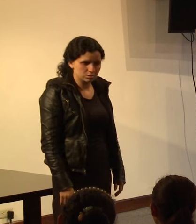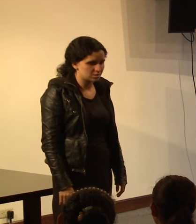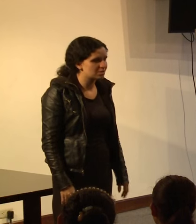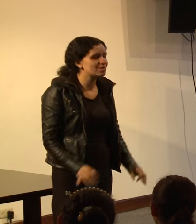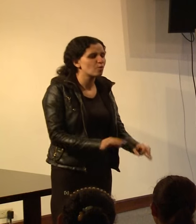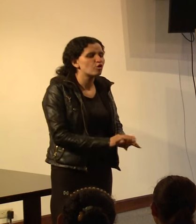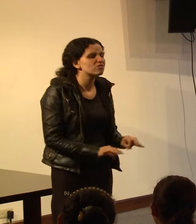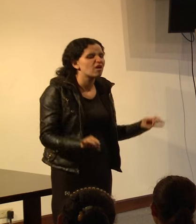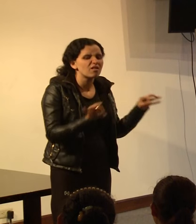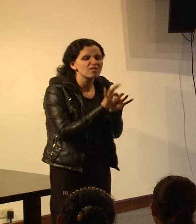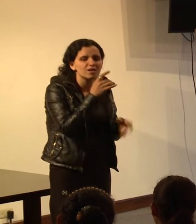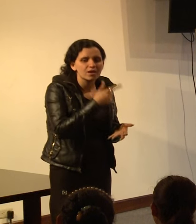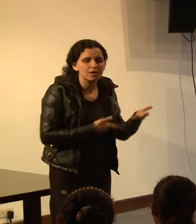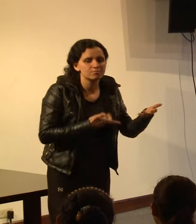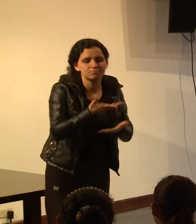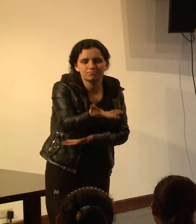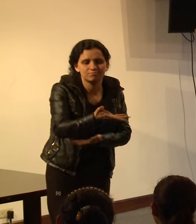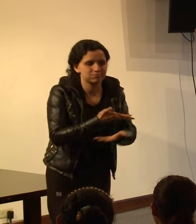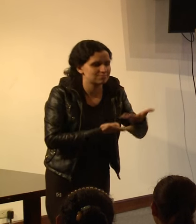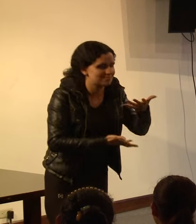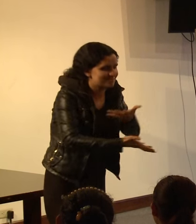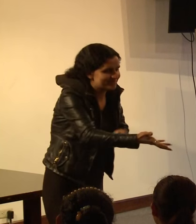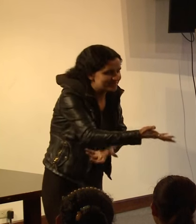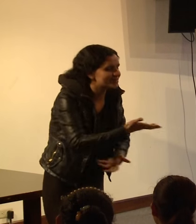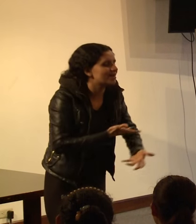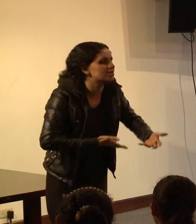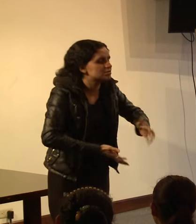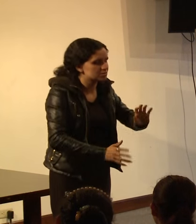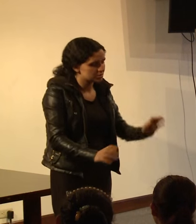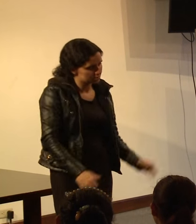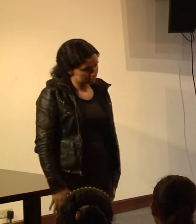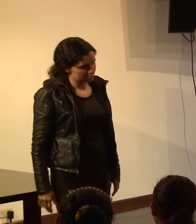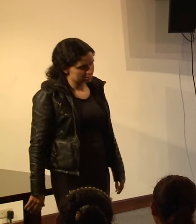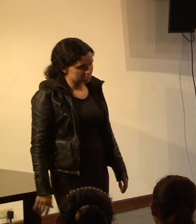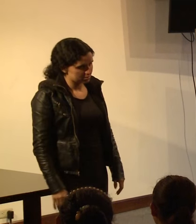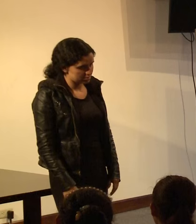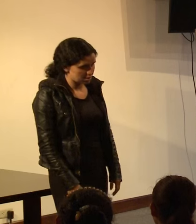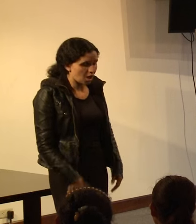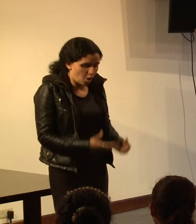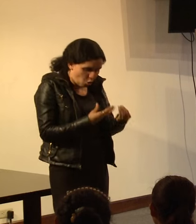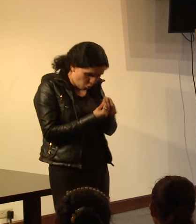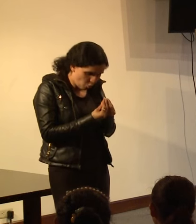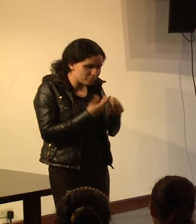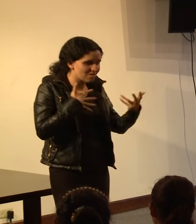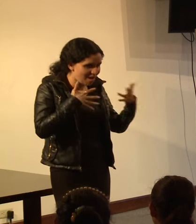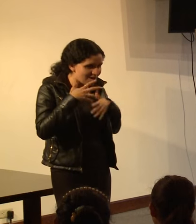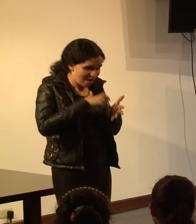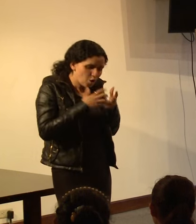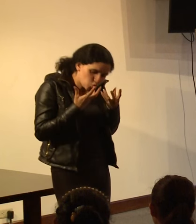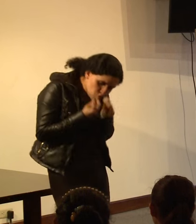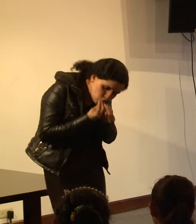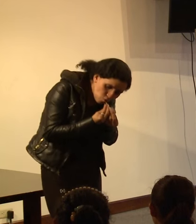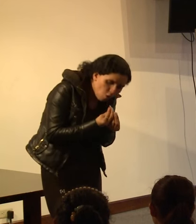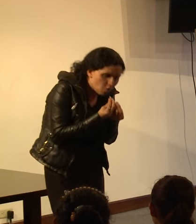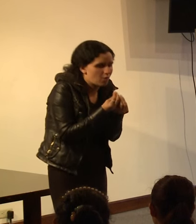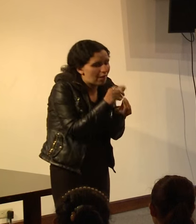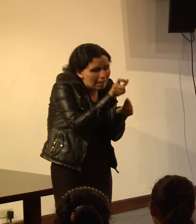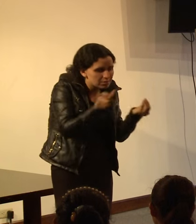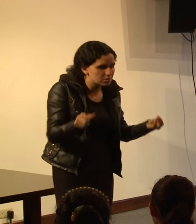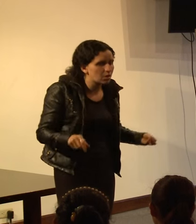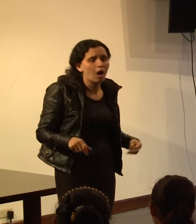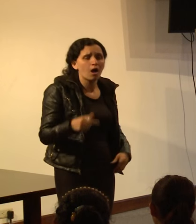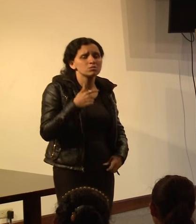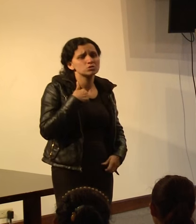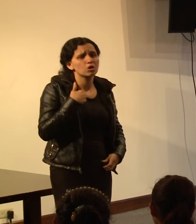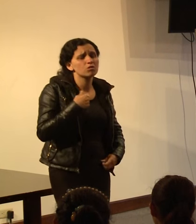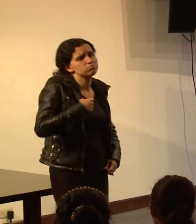Interacción. ¿Con quiénes? Con otros. O sea, uno cuando habla del grupo de teatro, generalmente uno habla ¿de qué? Del grupo. Uno no dice, me